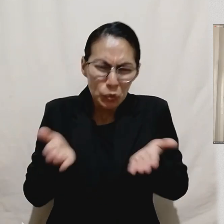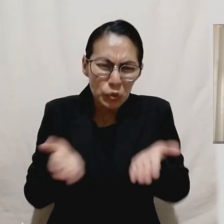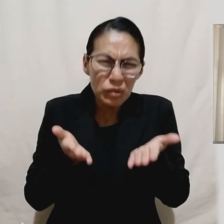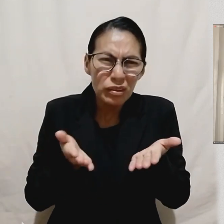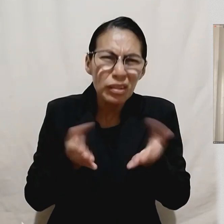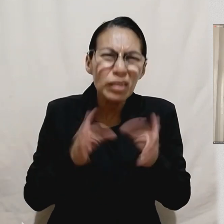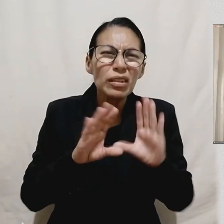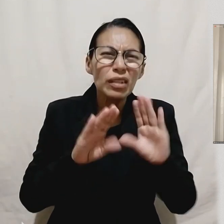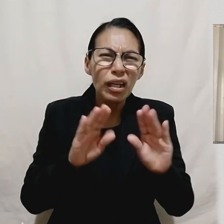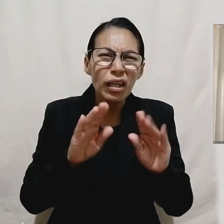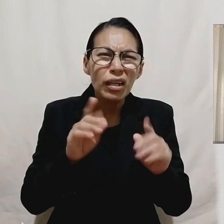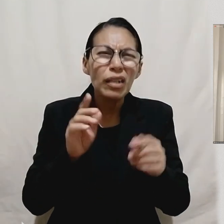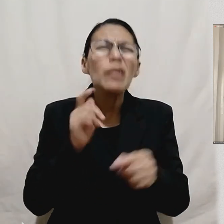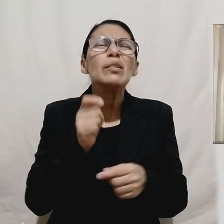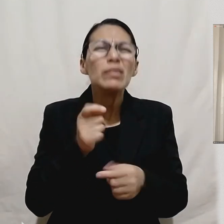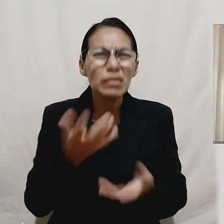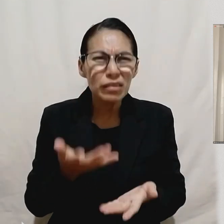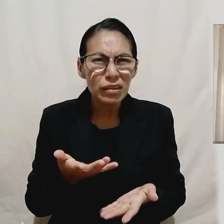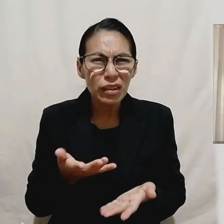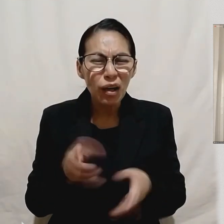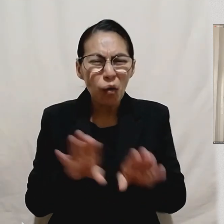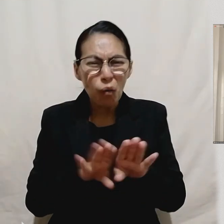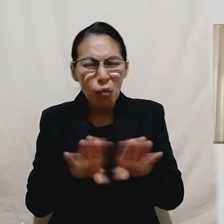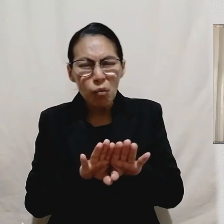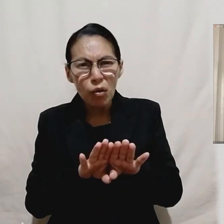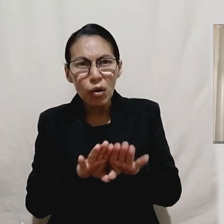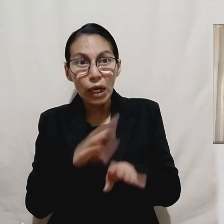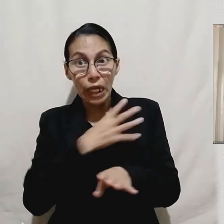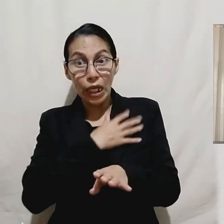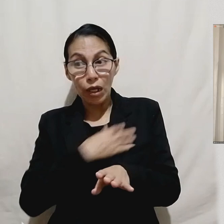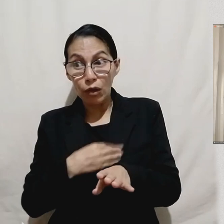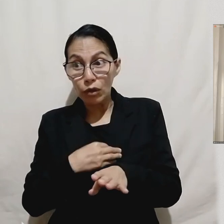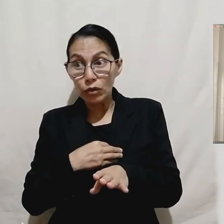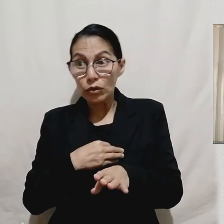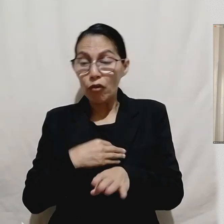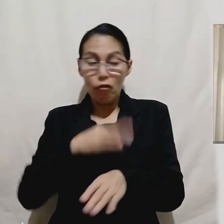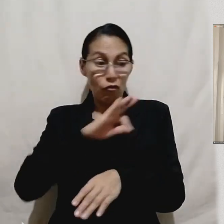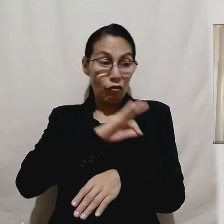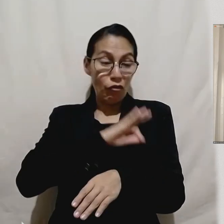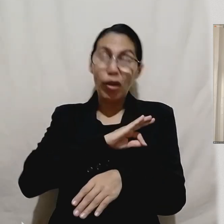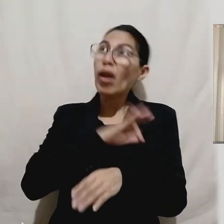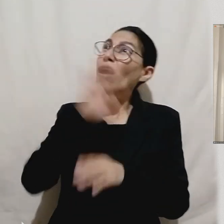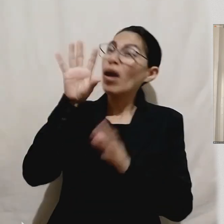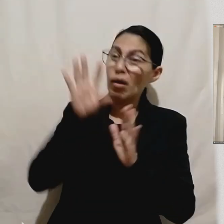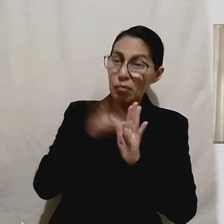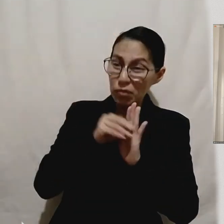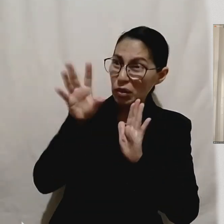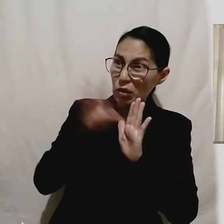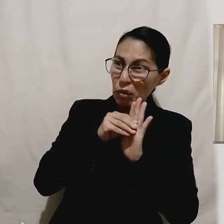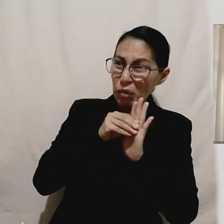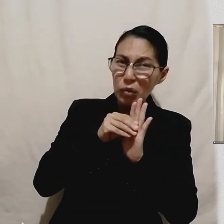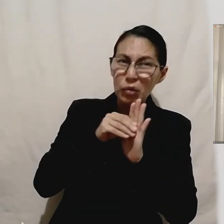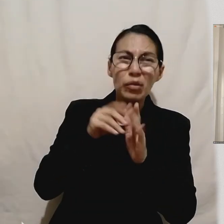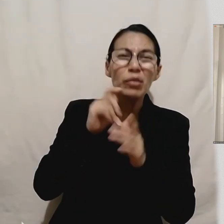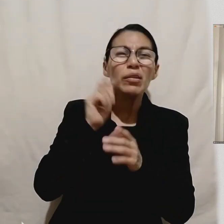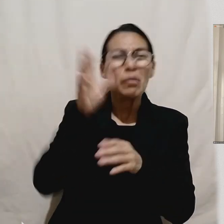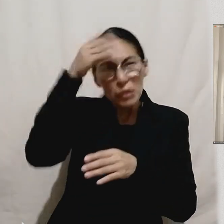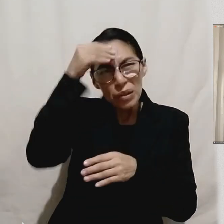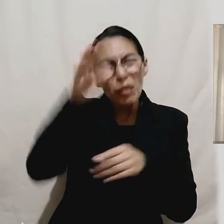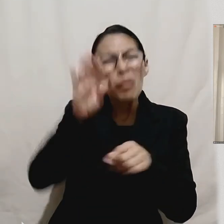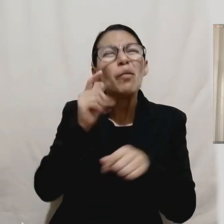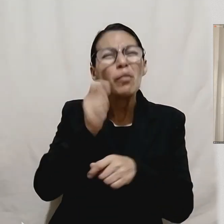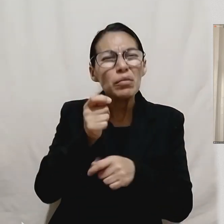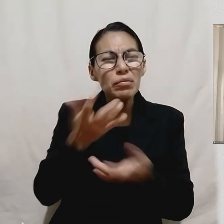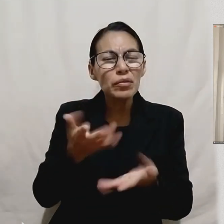fe de nuestros hijos y los hijos cómo aprenden la fe de sus padres